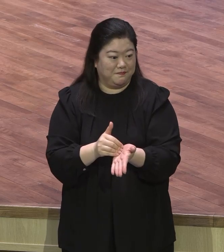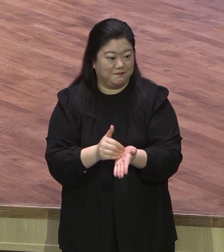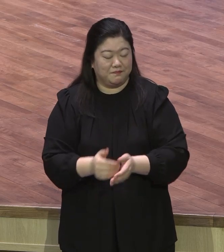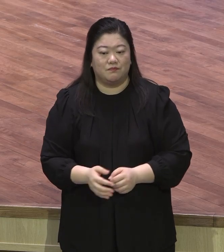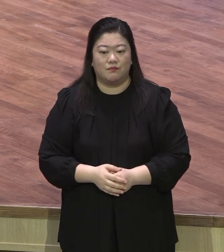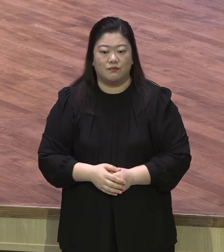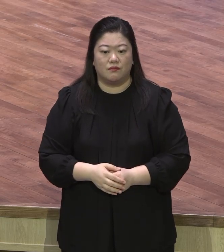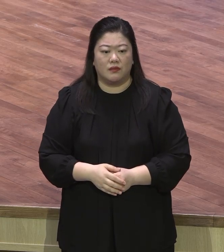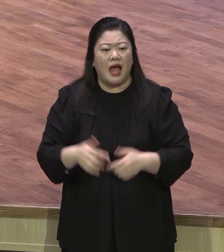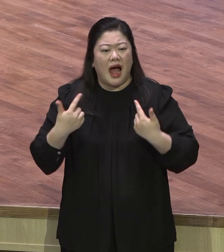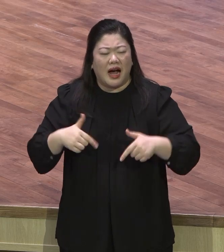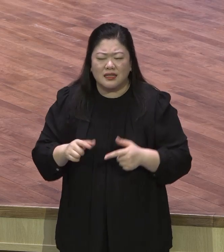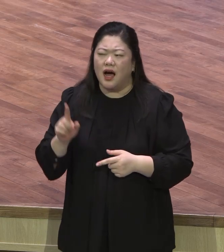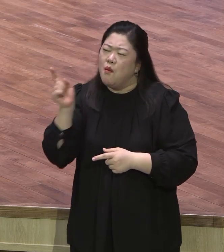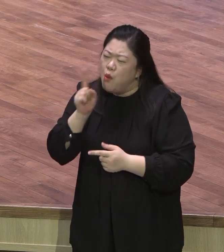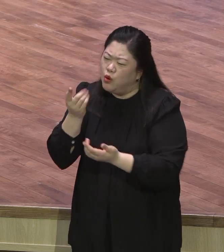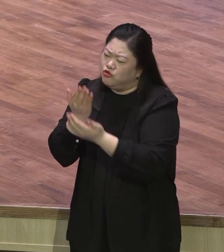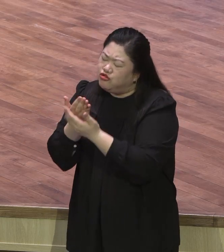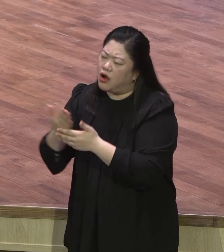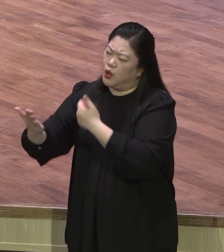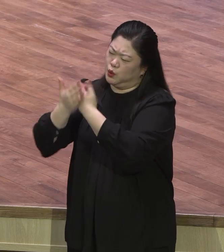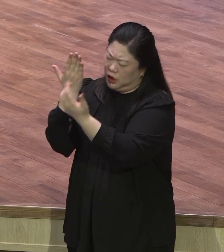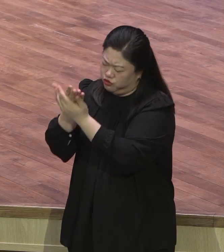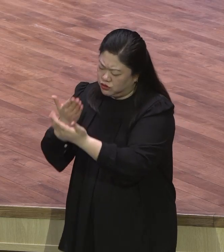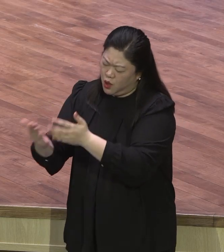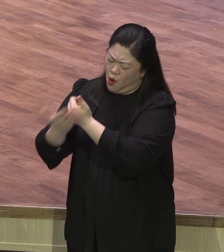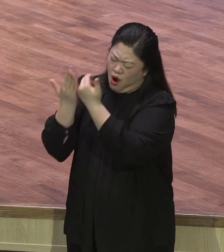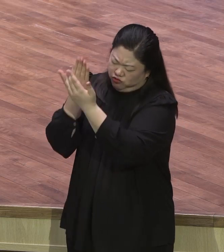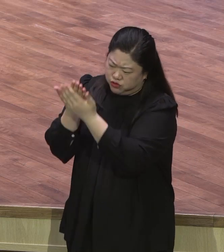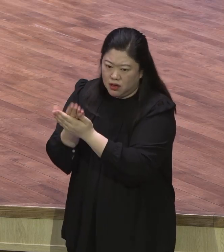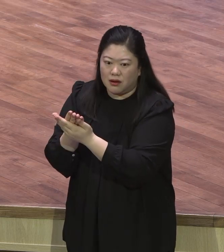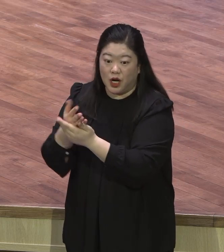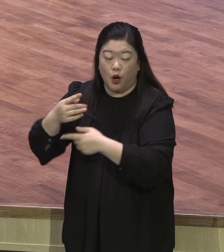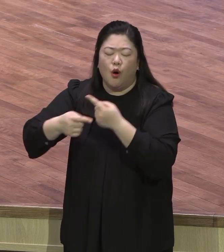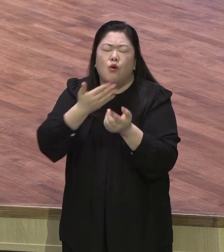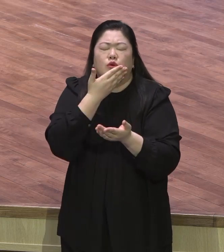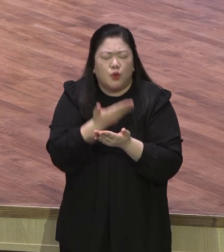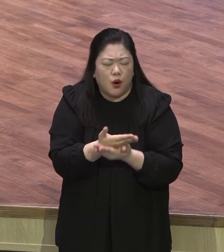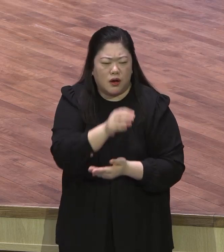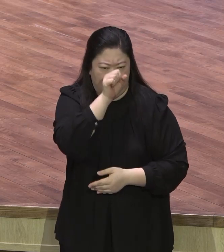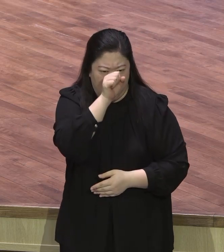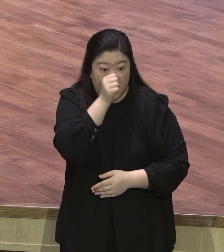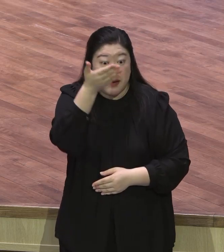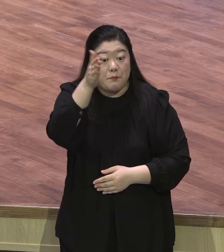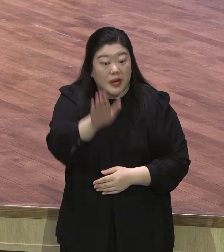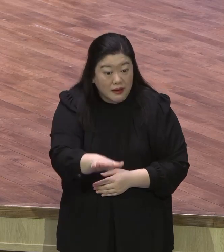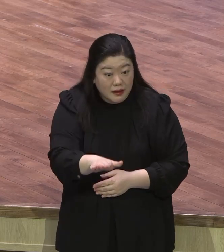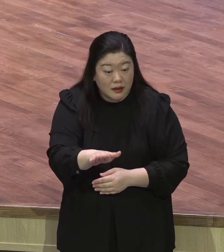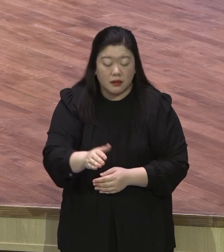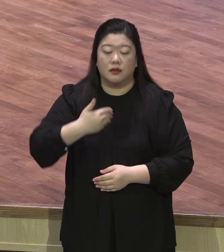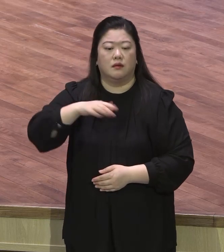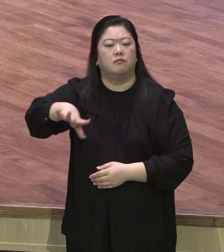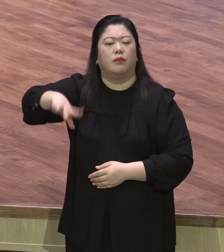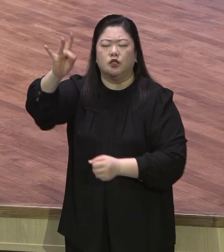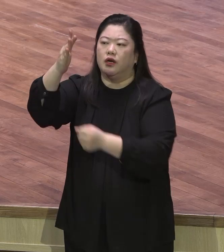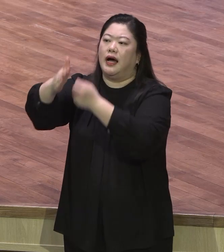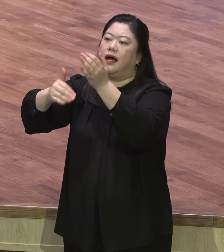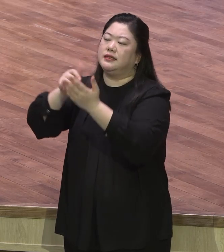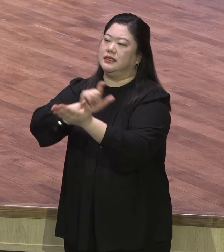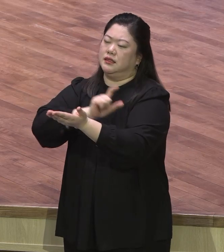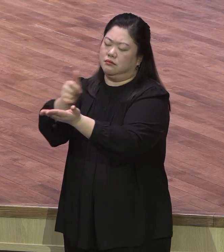주시옵소서 중요하지만 그보다 더 중요한 게 나를 창조하시고 나를 구원해 주신 그분의 이름이